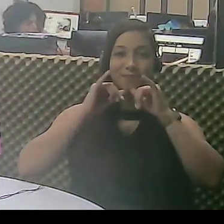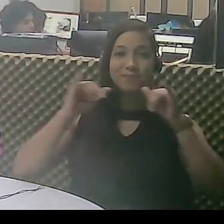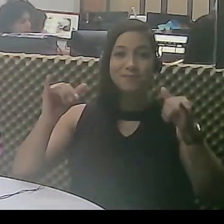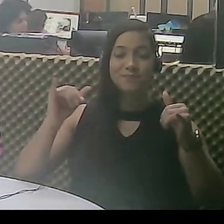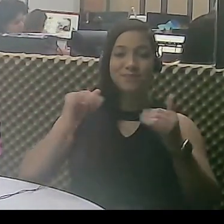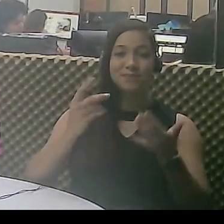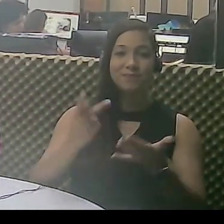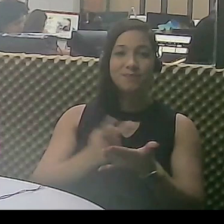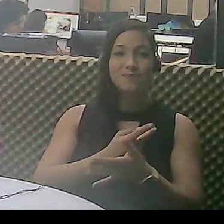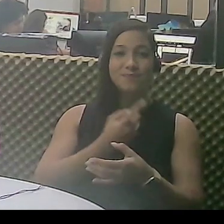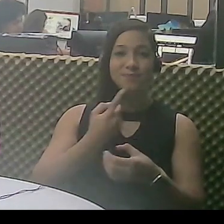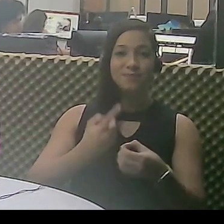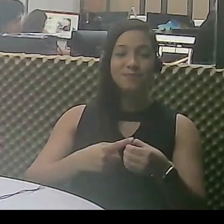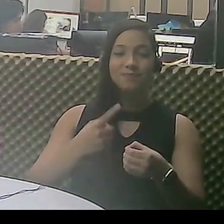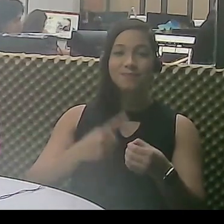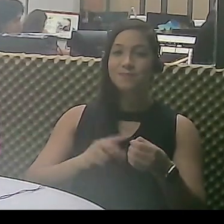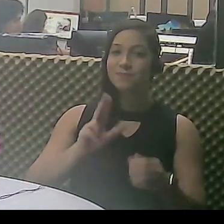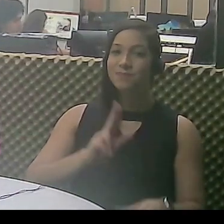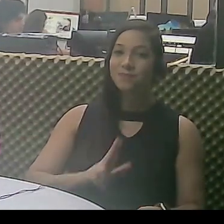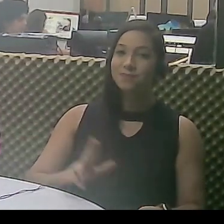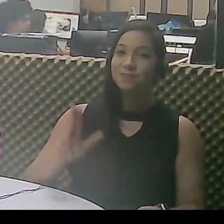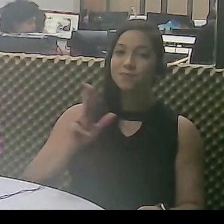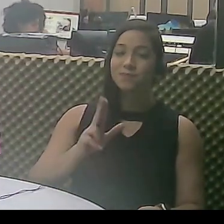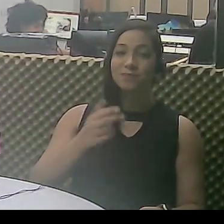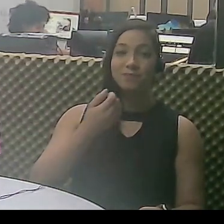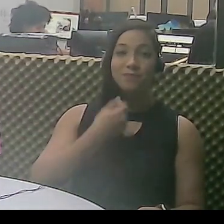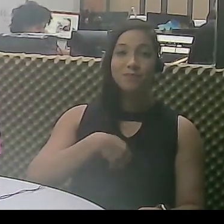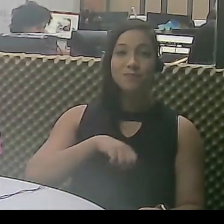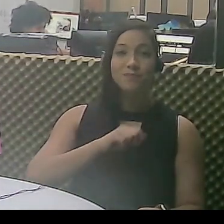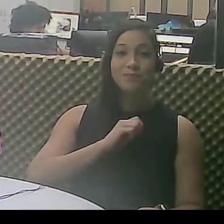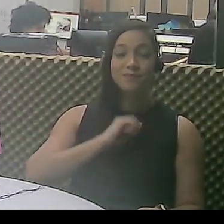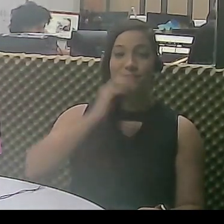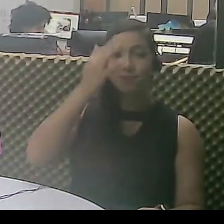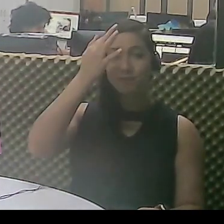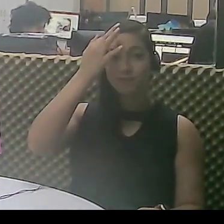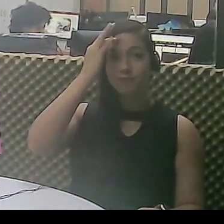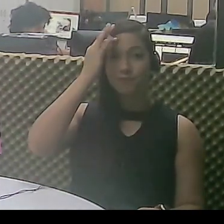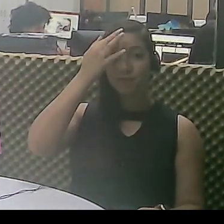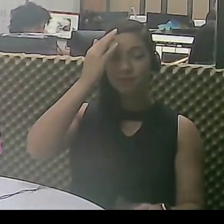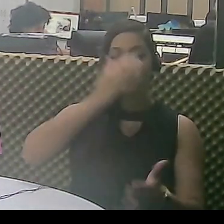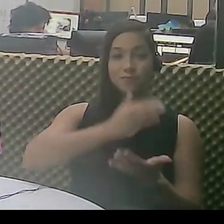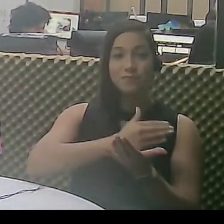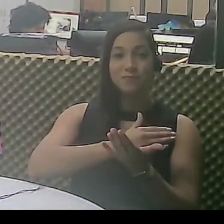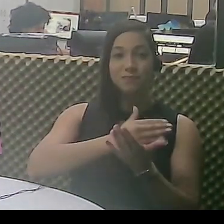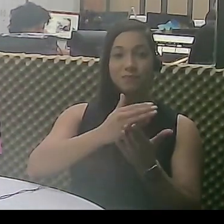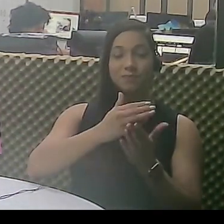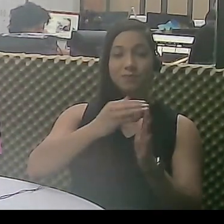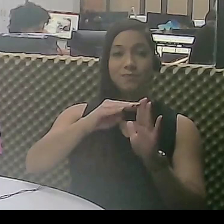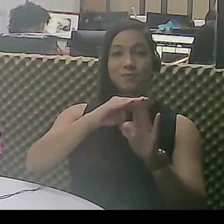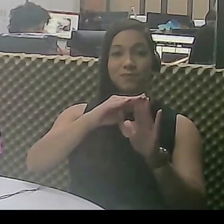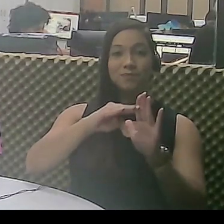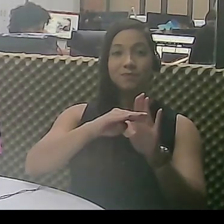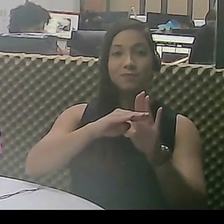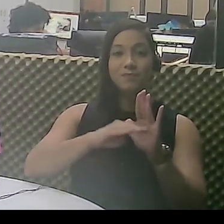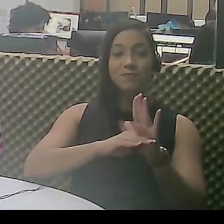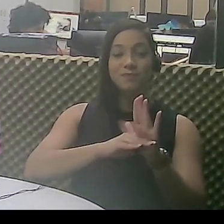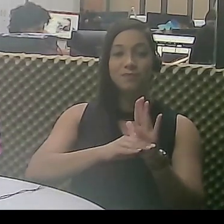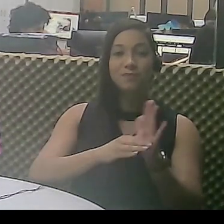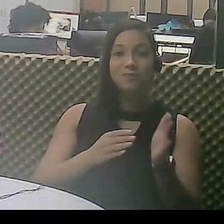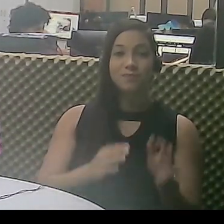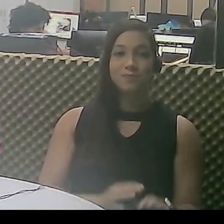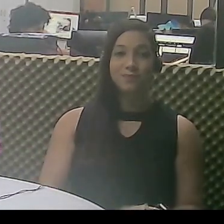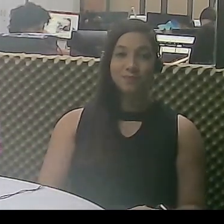boletim de notícias sobre o que de fato acontece em Uberlândia. Eu sou Fernando Natalho. Vamos aos destaques.